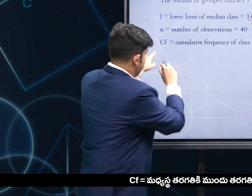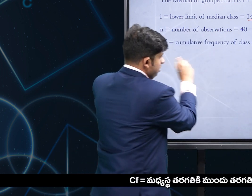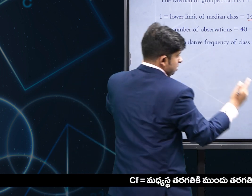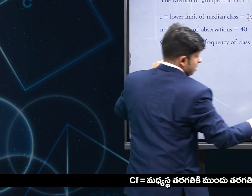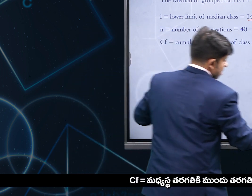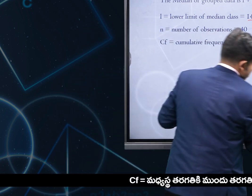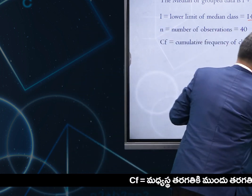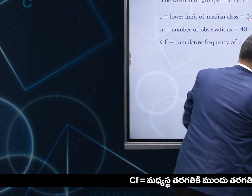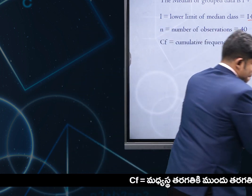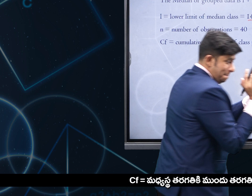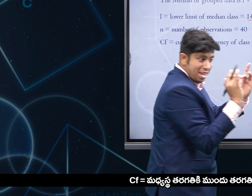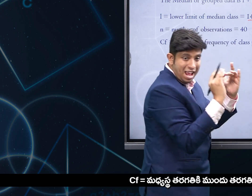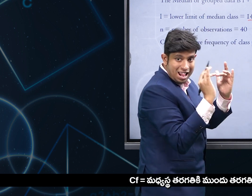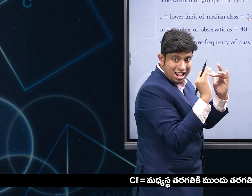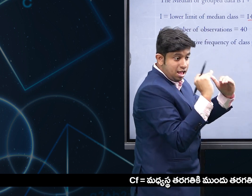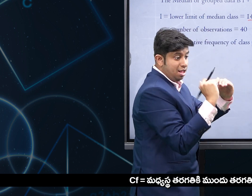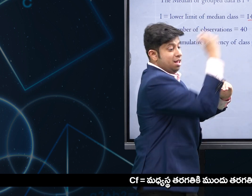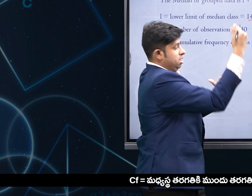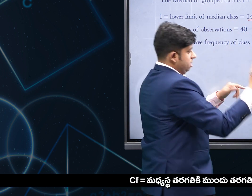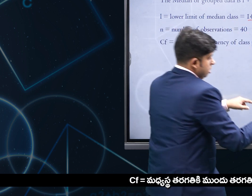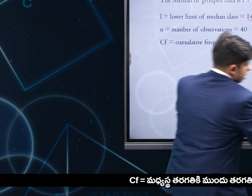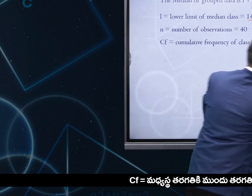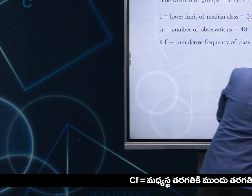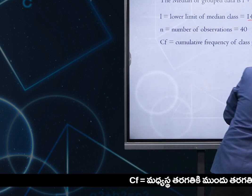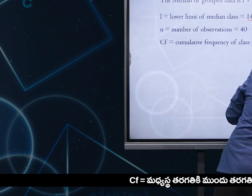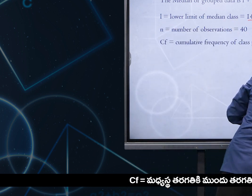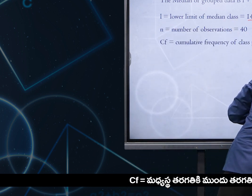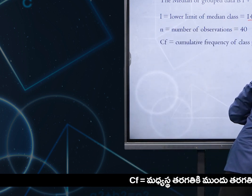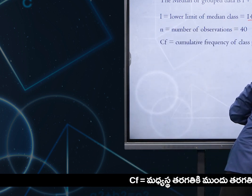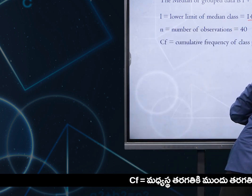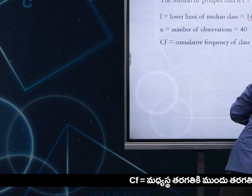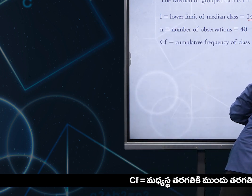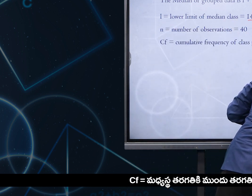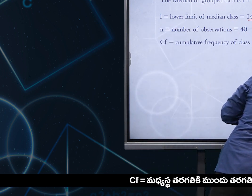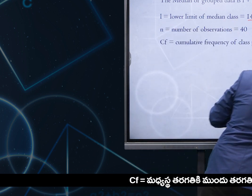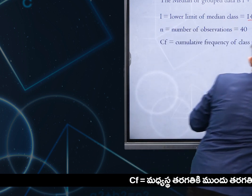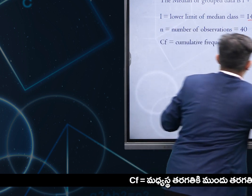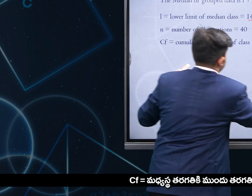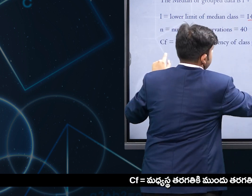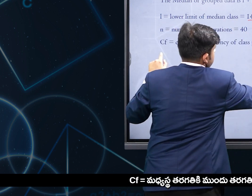CF మధ్యస్థ తరగతికి ముందు తరగతి సంచిత ఫ్రీక్వెన్సీ 17.